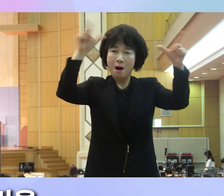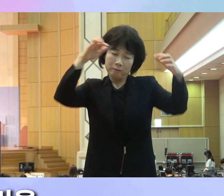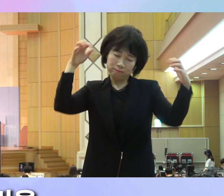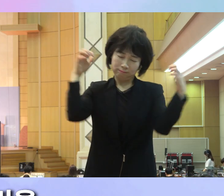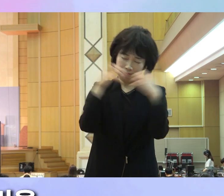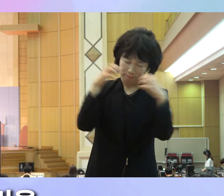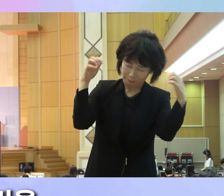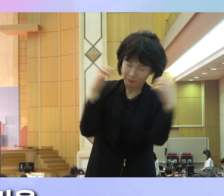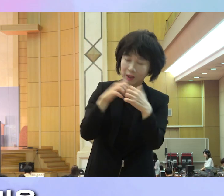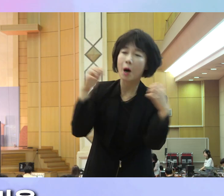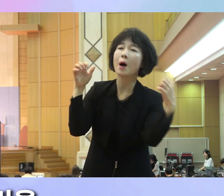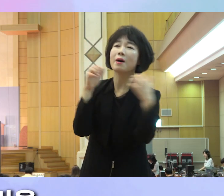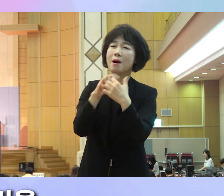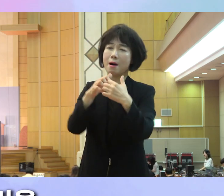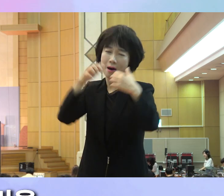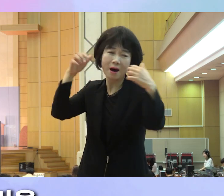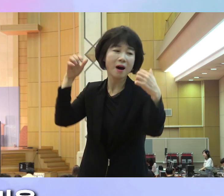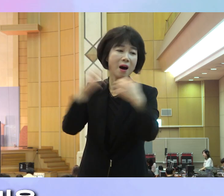이날에